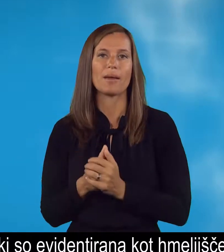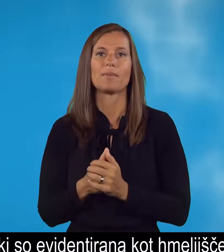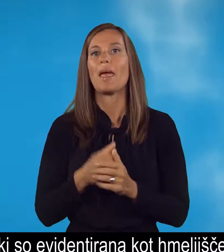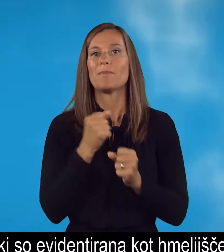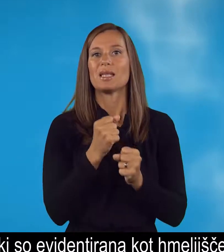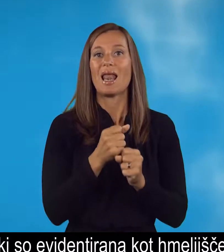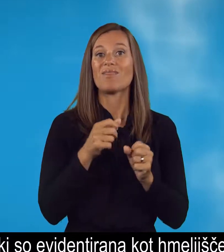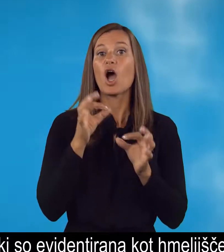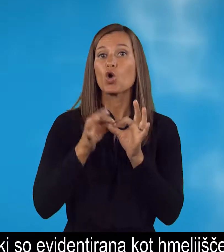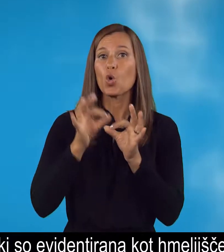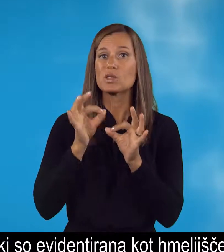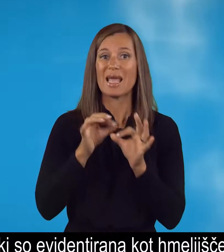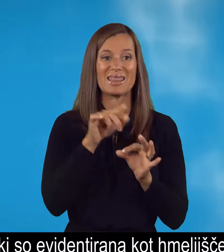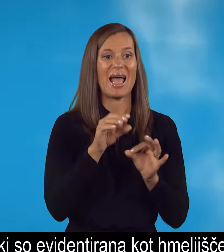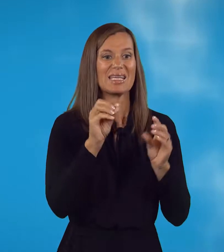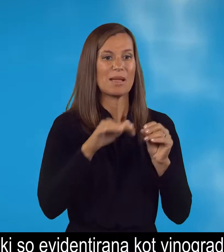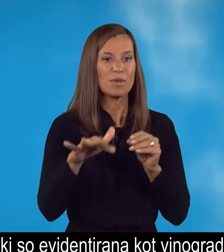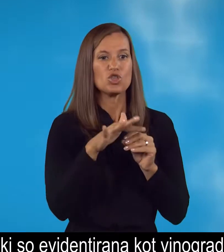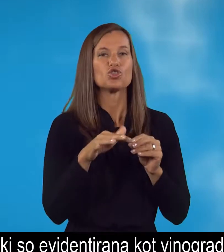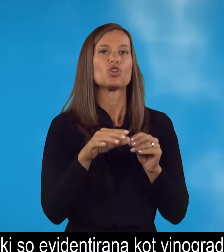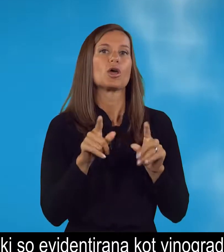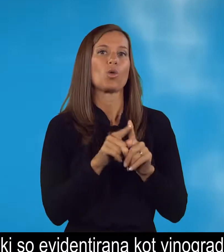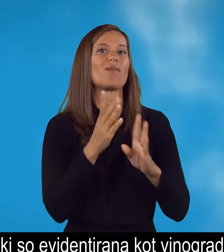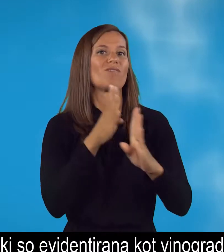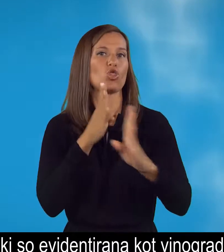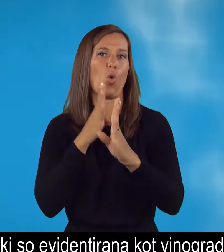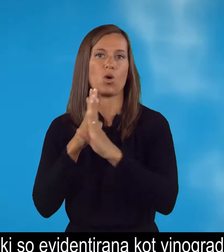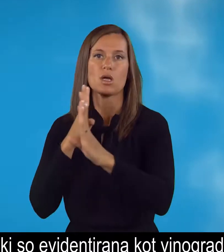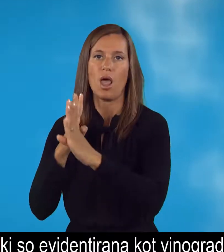pridelava grozdja na zemljiščih, ki so evidentirana kot vinograd,